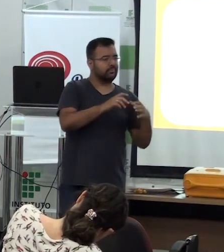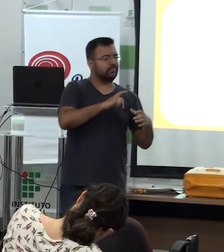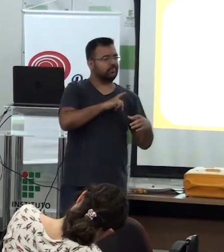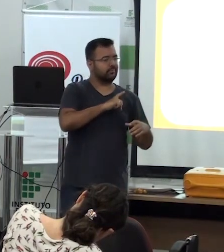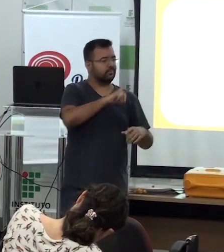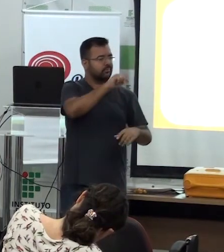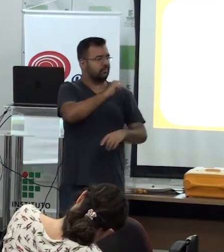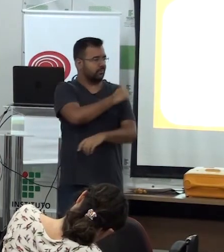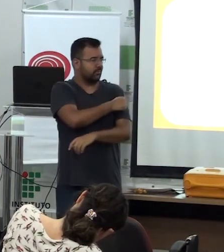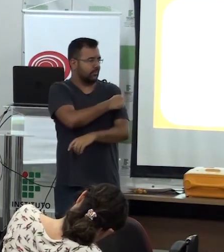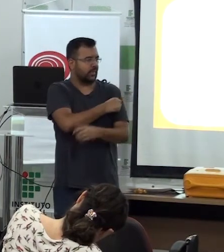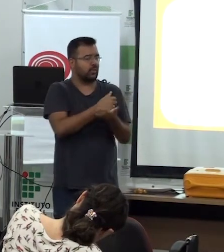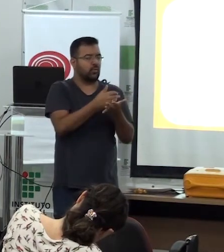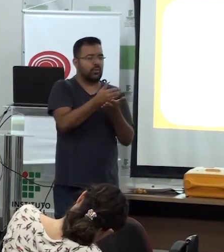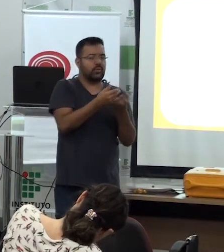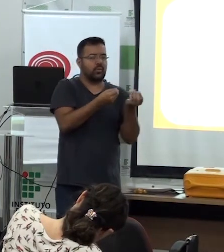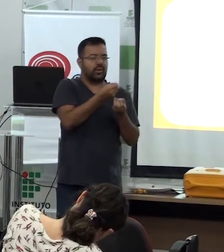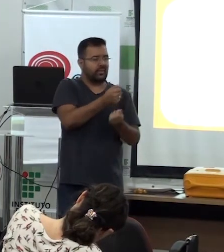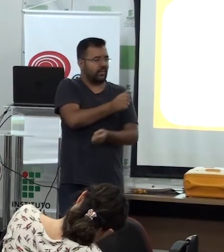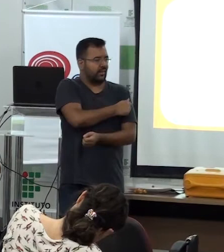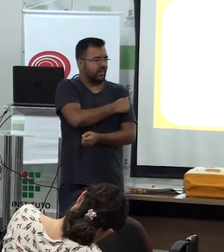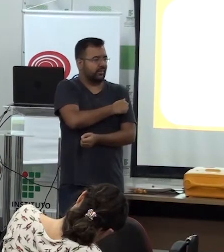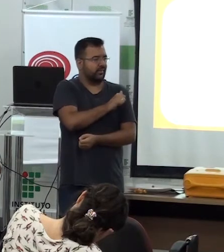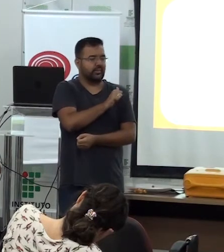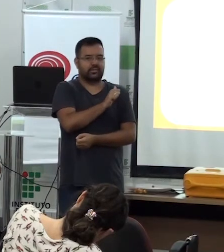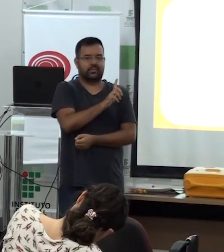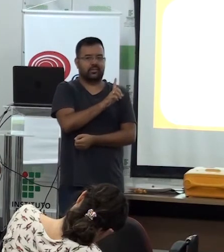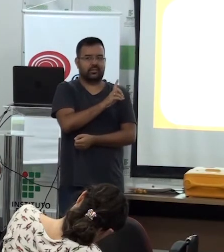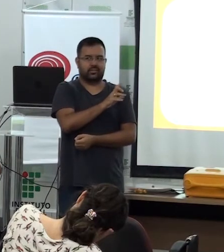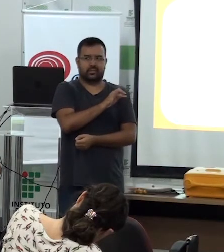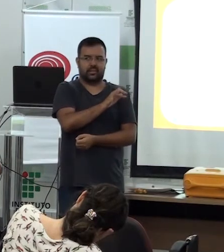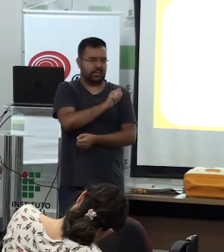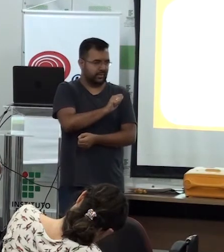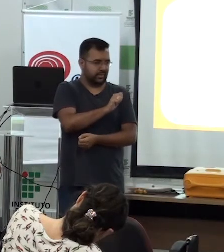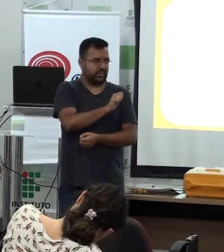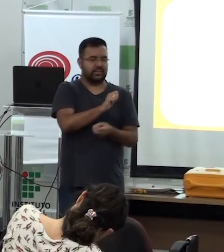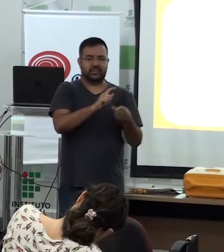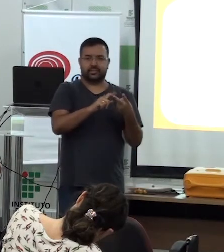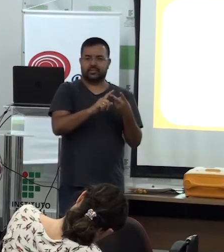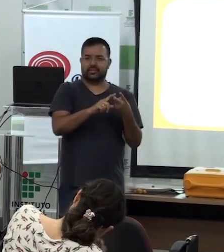em iniciação científica no ano os alunos Adra Oliveira Silva Neves,